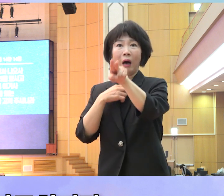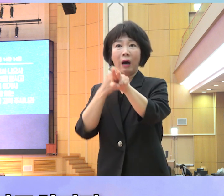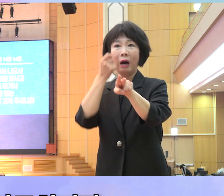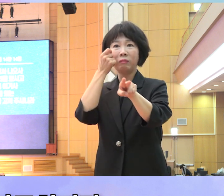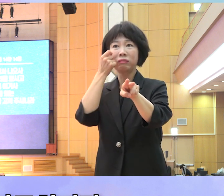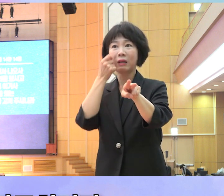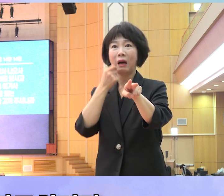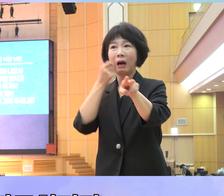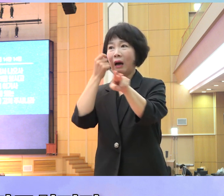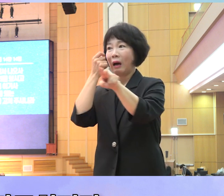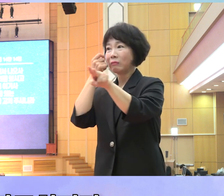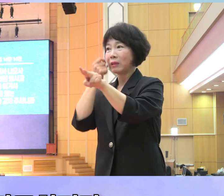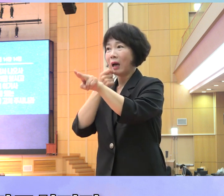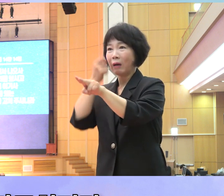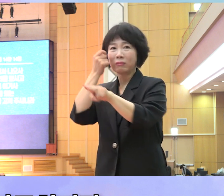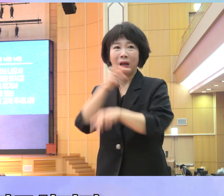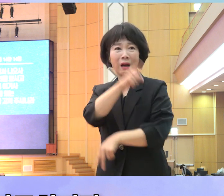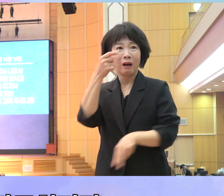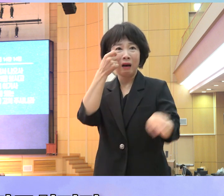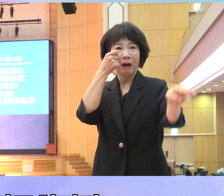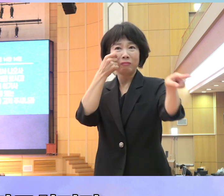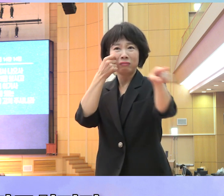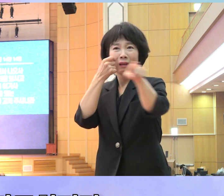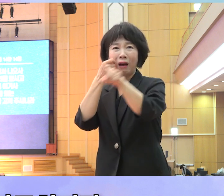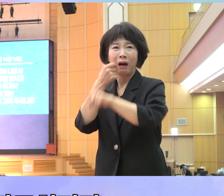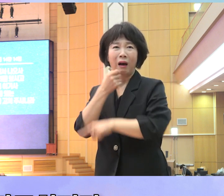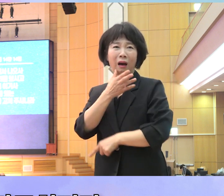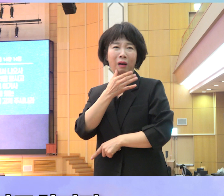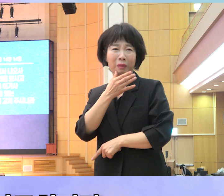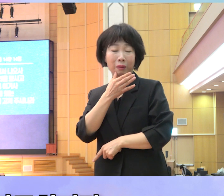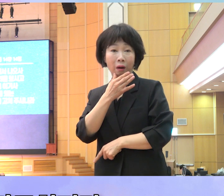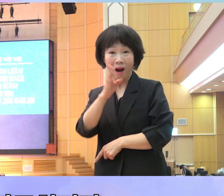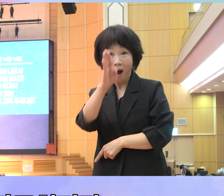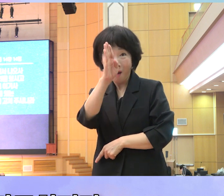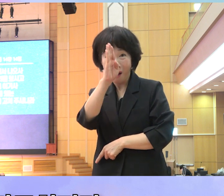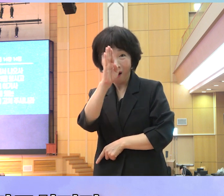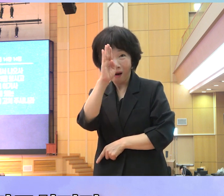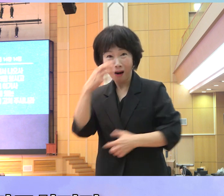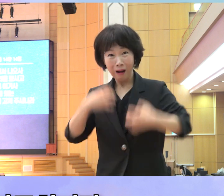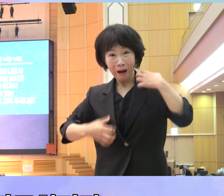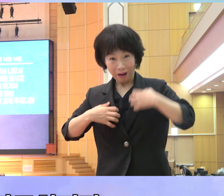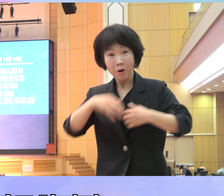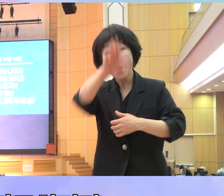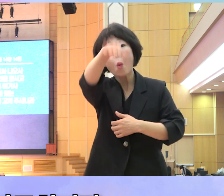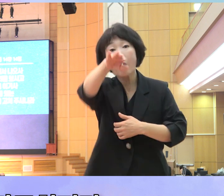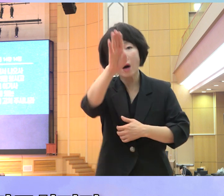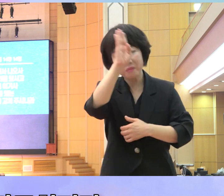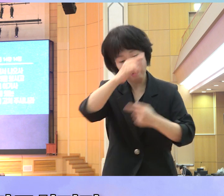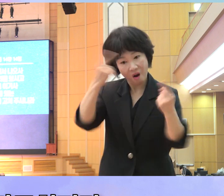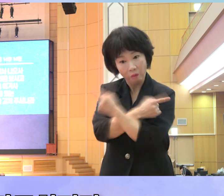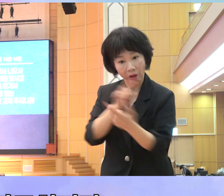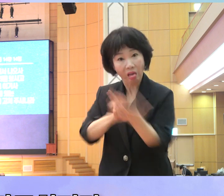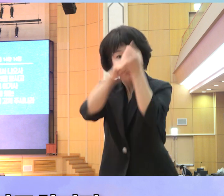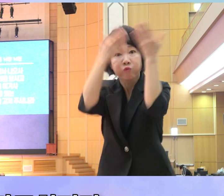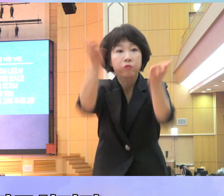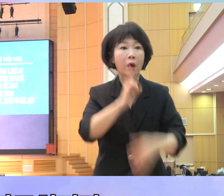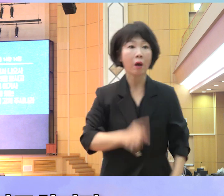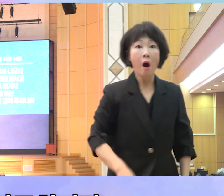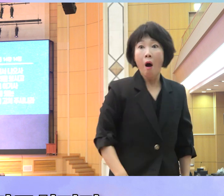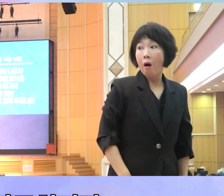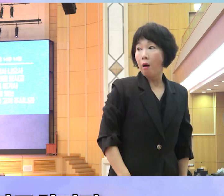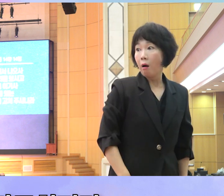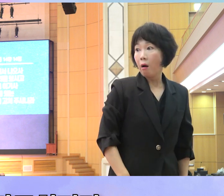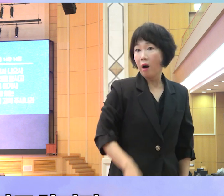불쌍히 여기사 그 중에 있는 병인을 뭐 하시니라? 고쳐주시니라.